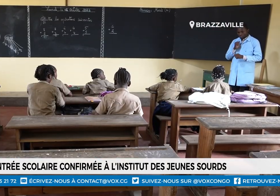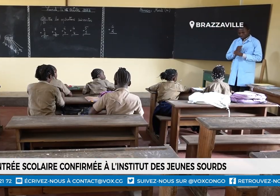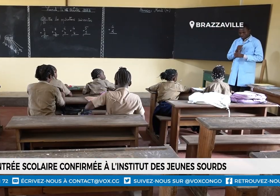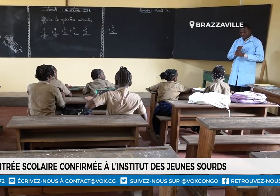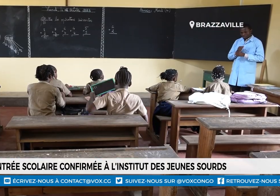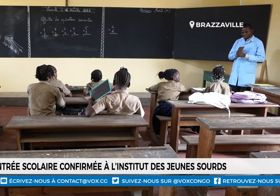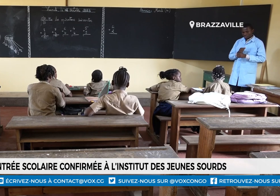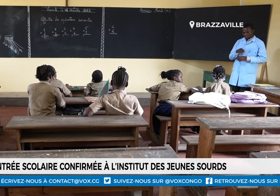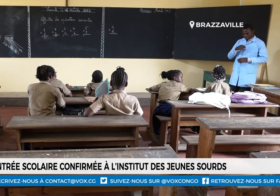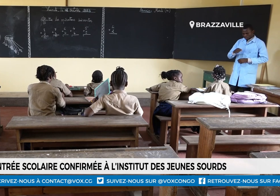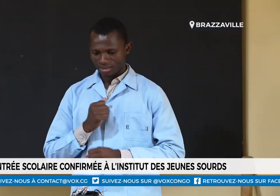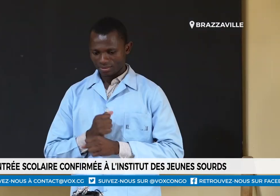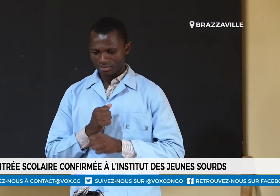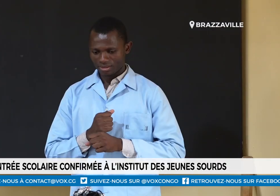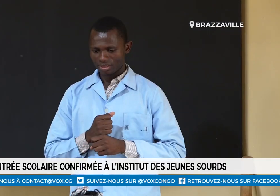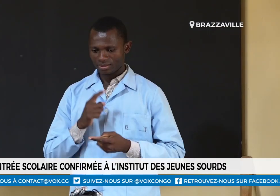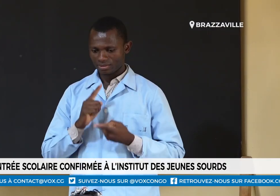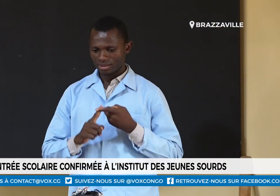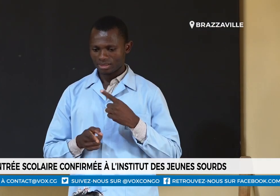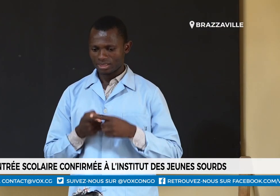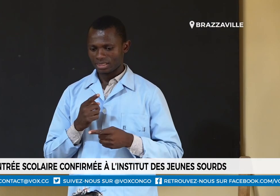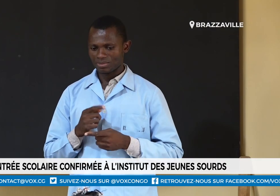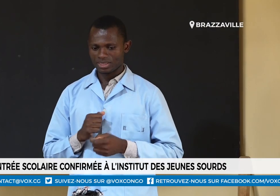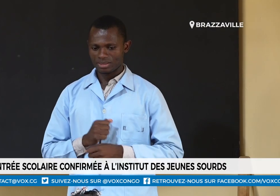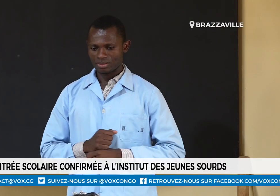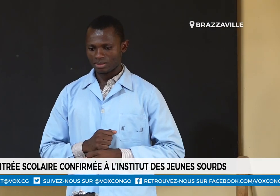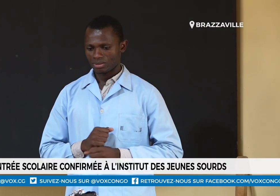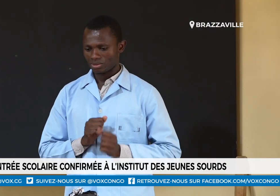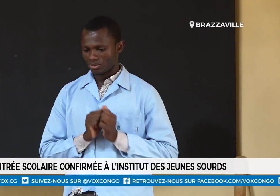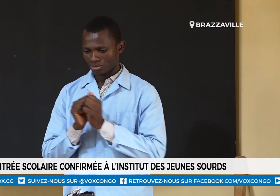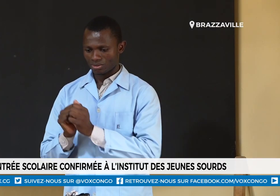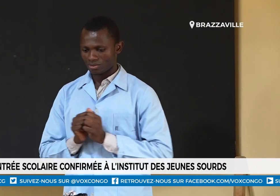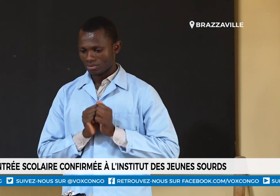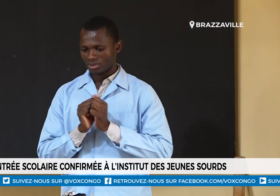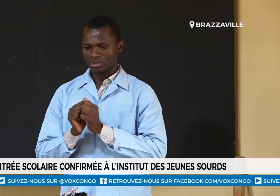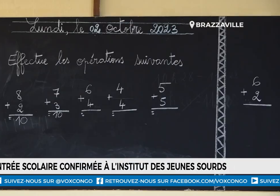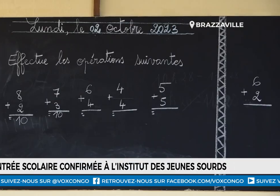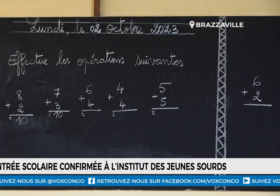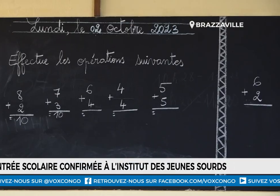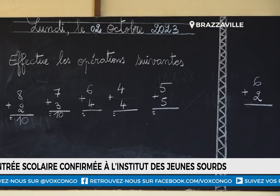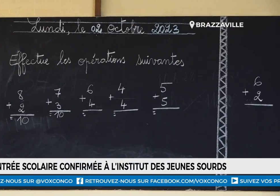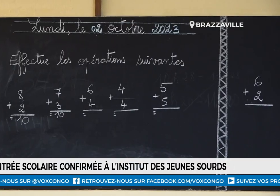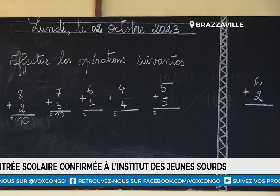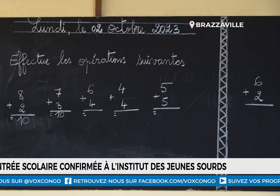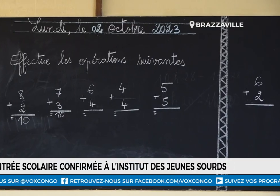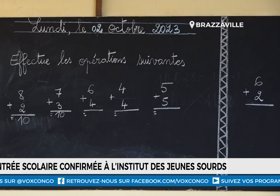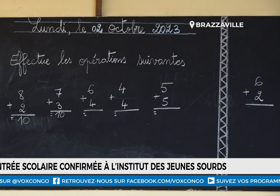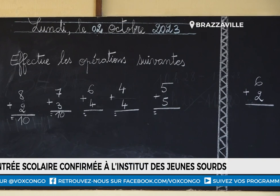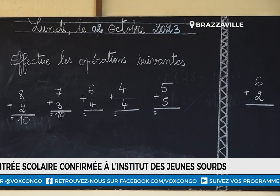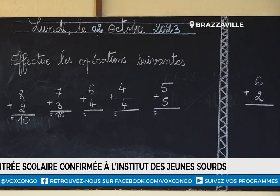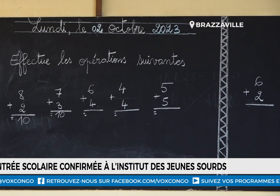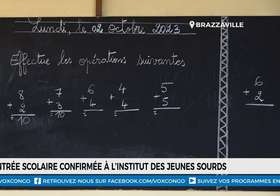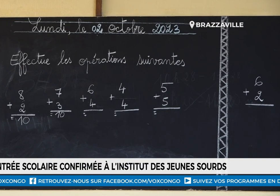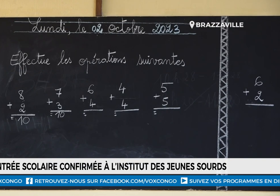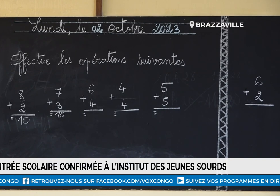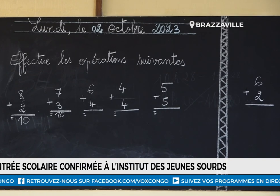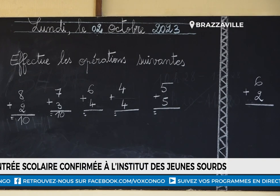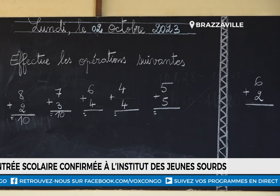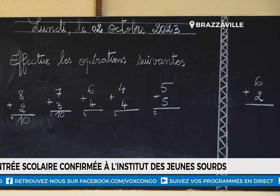pour dispenser les cours. En classe de cycle à primaire, deuxième niveau, ce peu d'eux, les apprenants ont été soumis à la révision des opérations. Pour